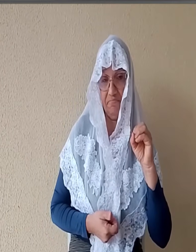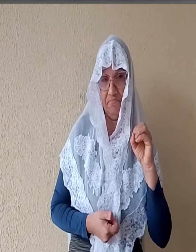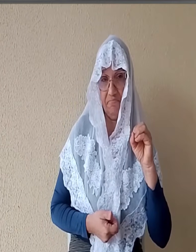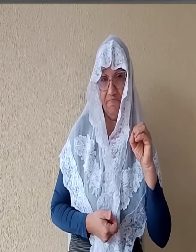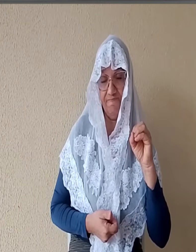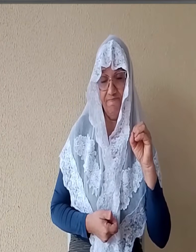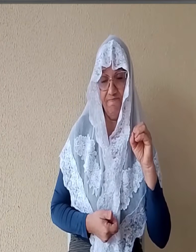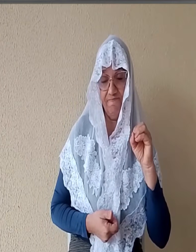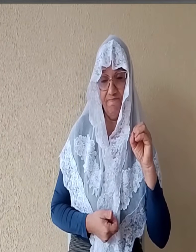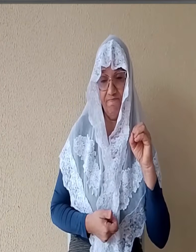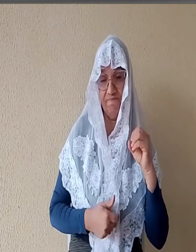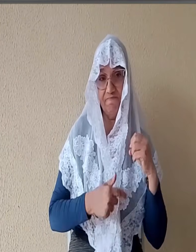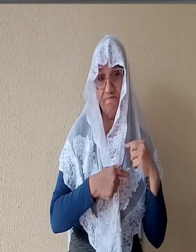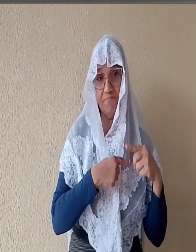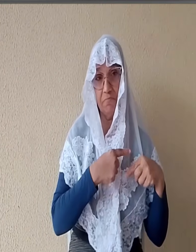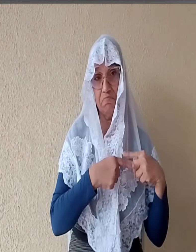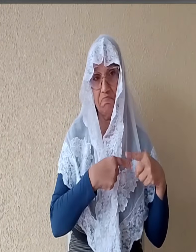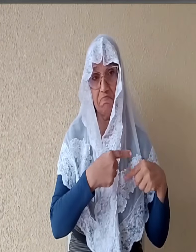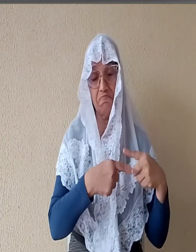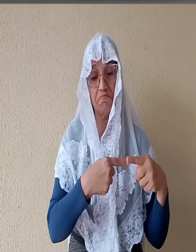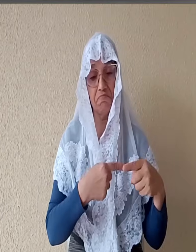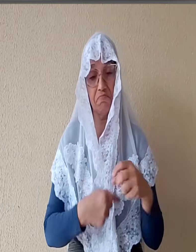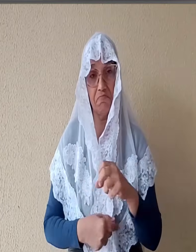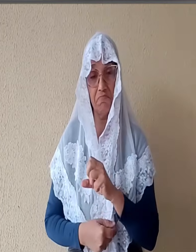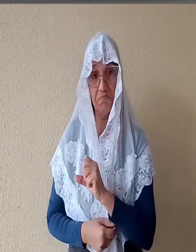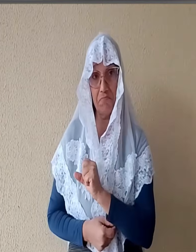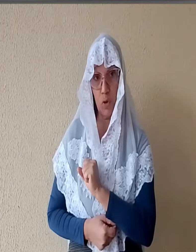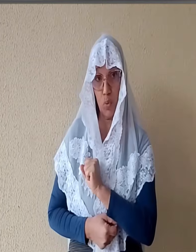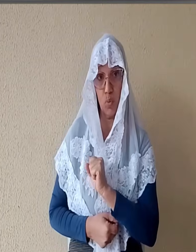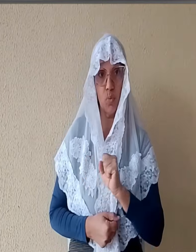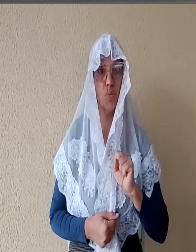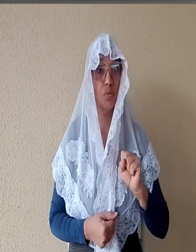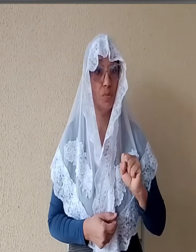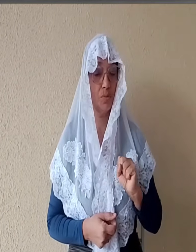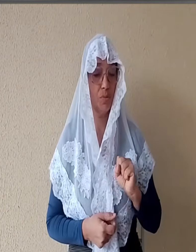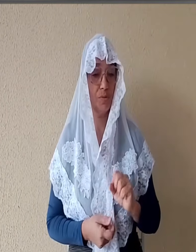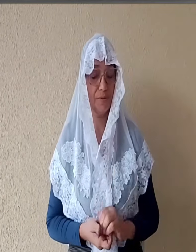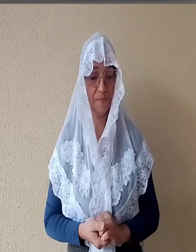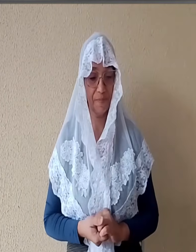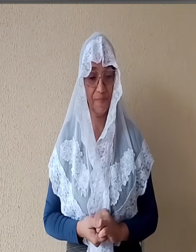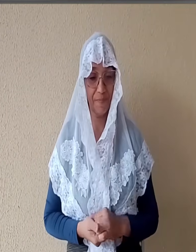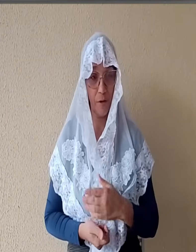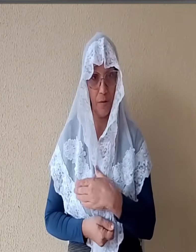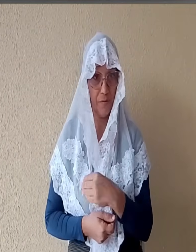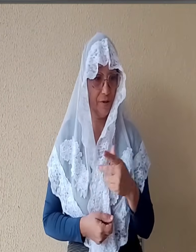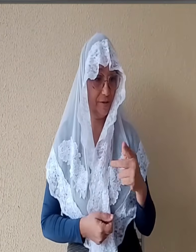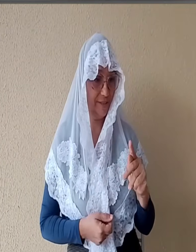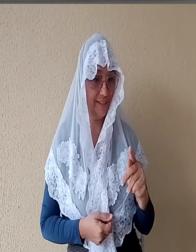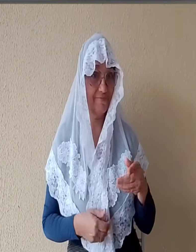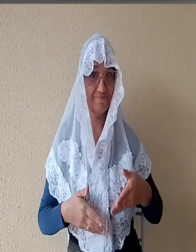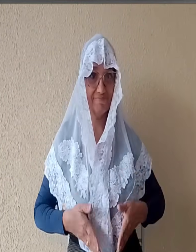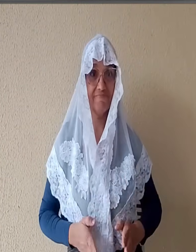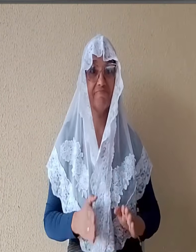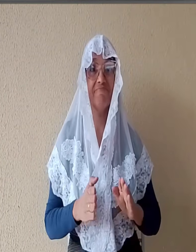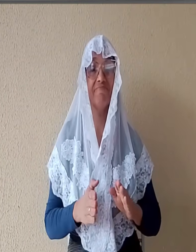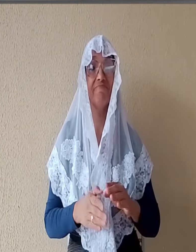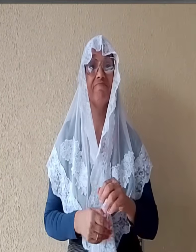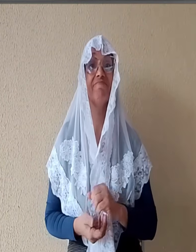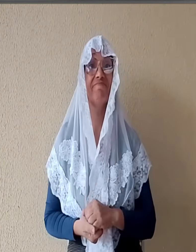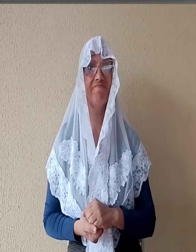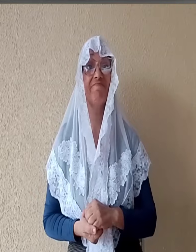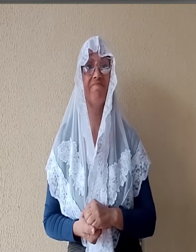João, bendito é o nome do Senhor, João estava no deserto pregando. O Senhor falou com